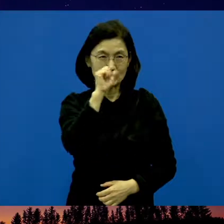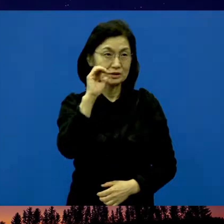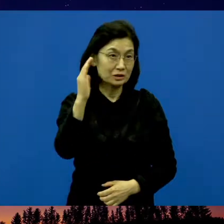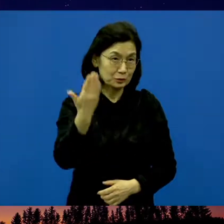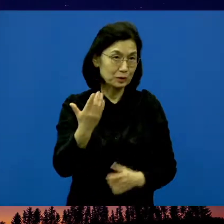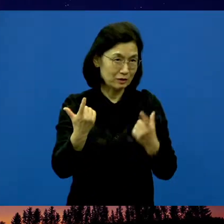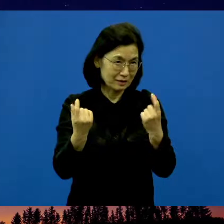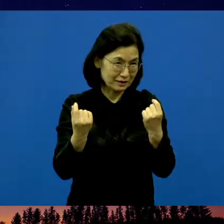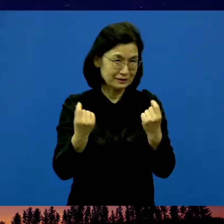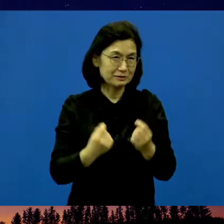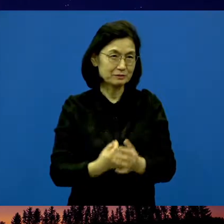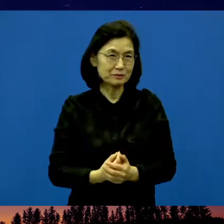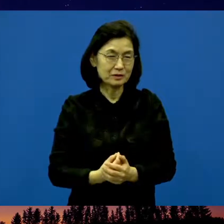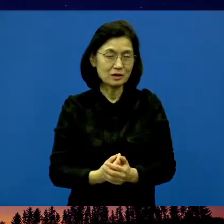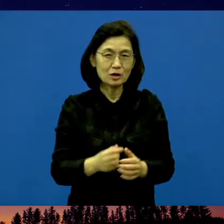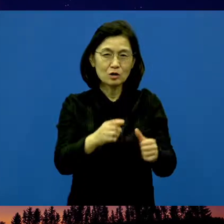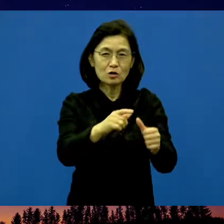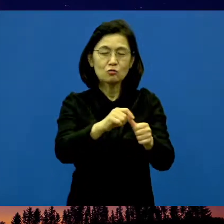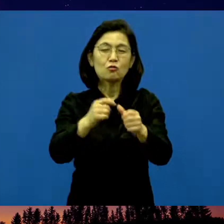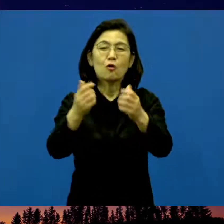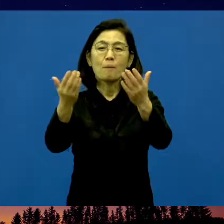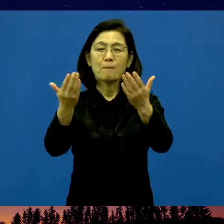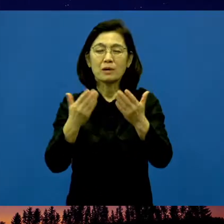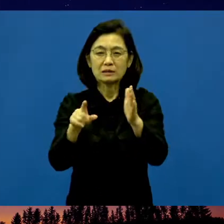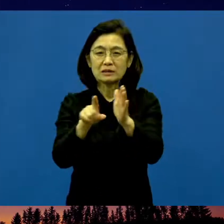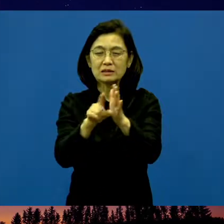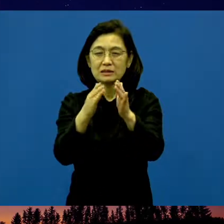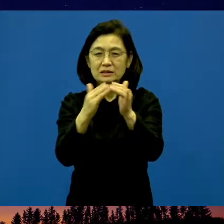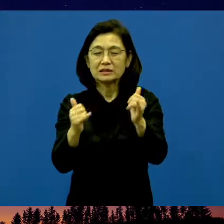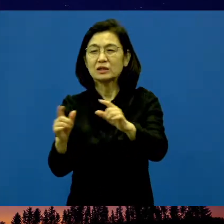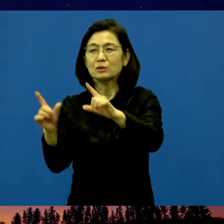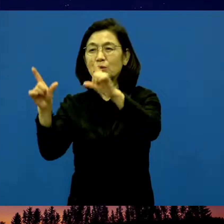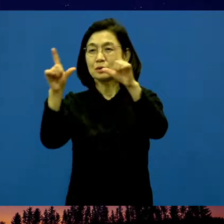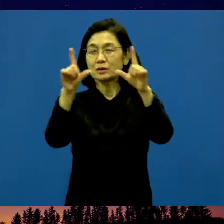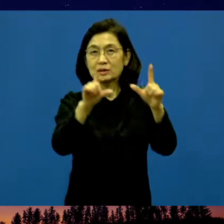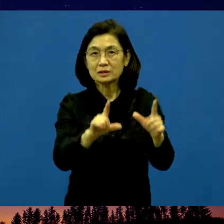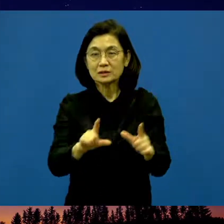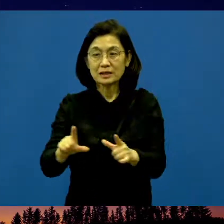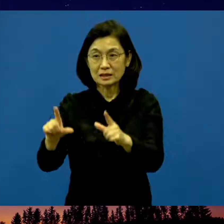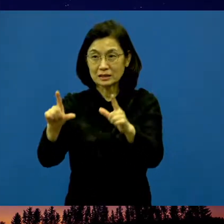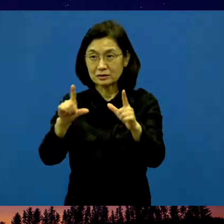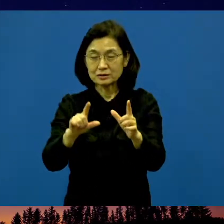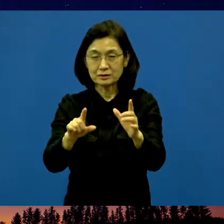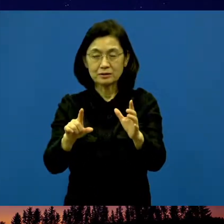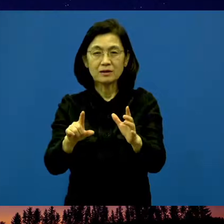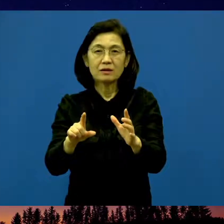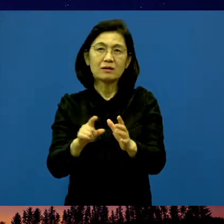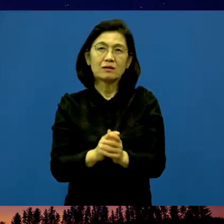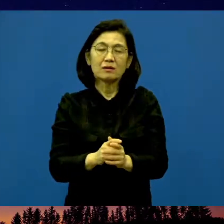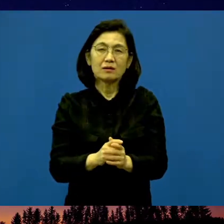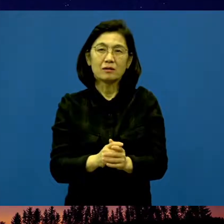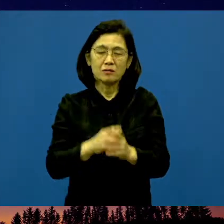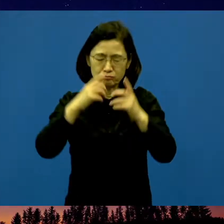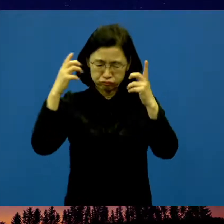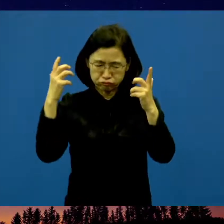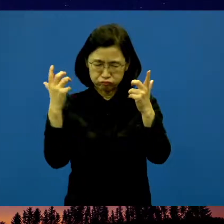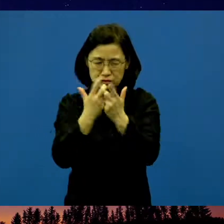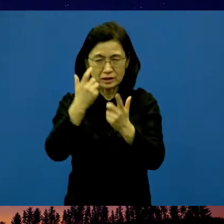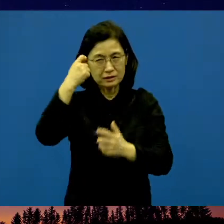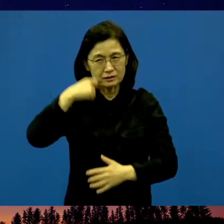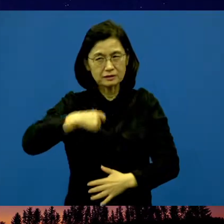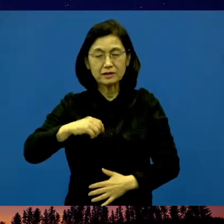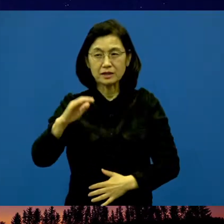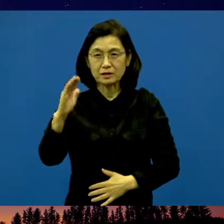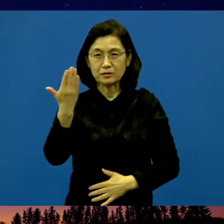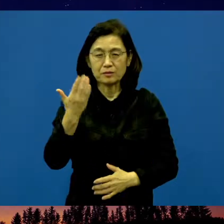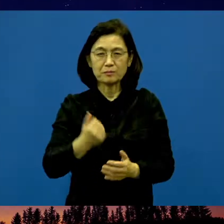구원을 받은 신자로 산다는 것은 우리가 생각하는 것보다 훨씬 더 크고 풍성하다는 거죠. 신앙생활을 하면 할수록